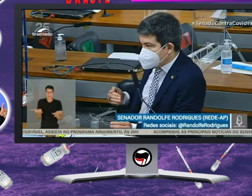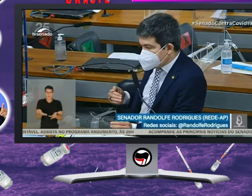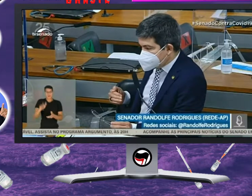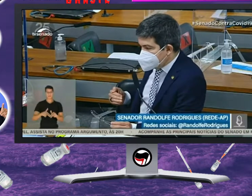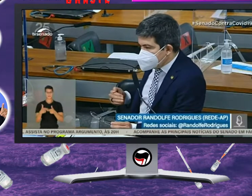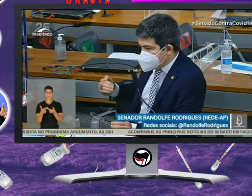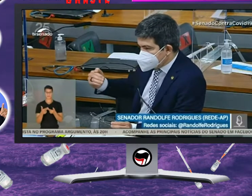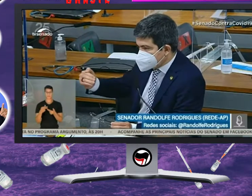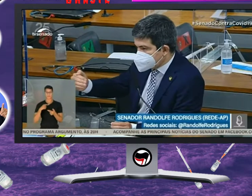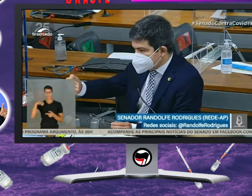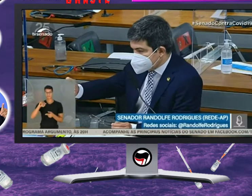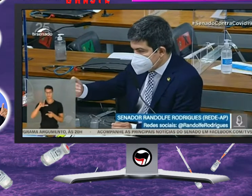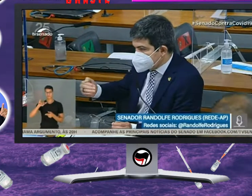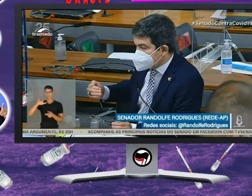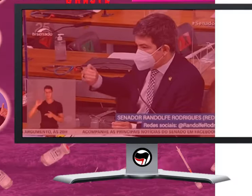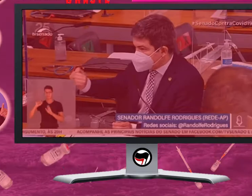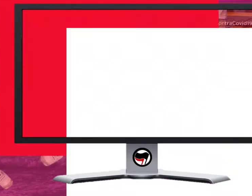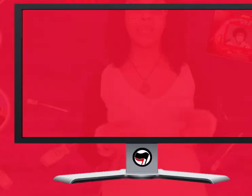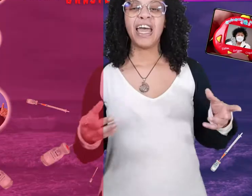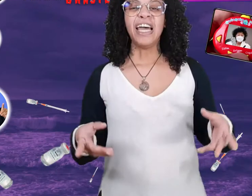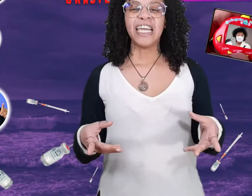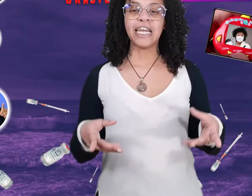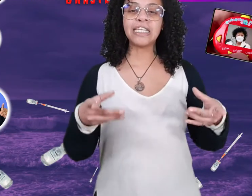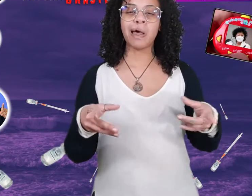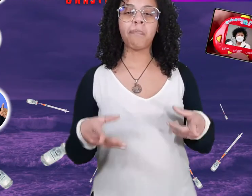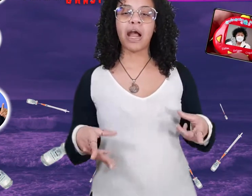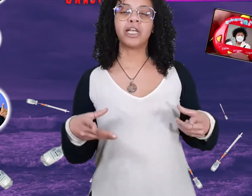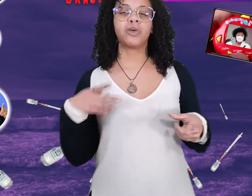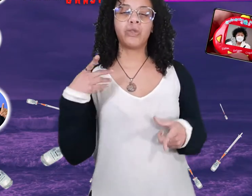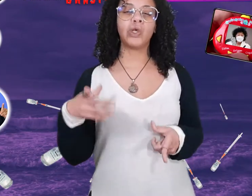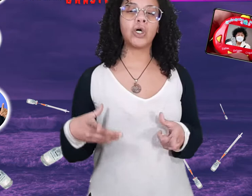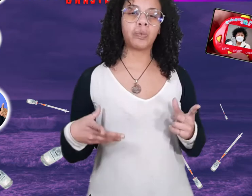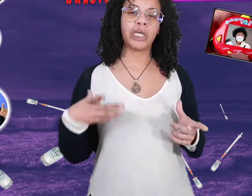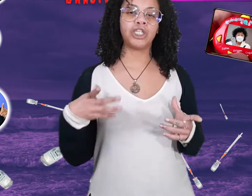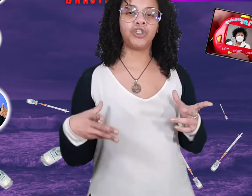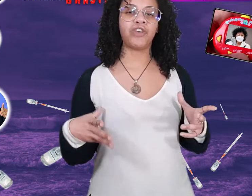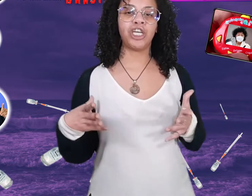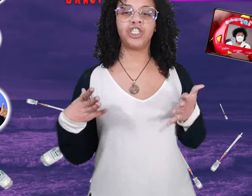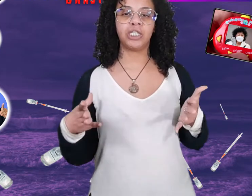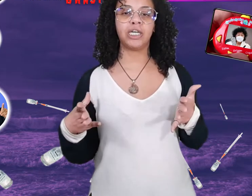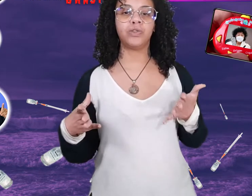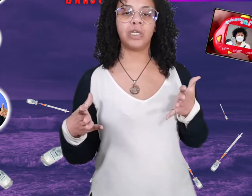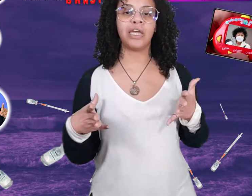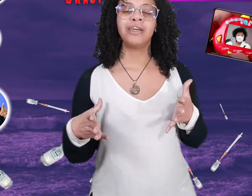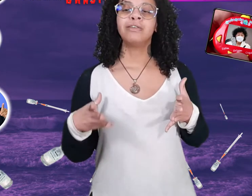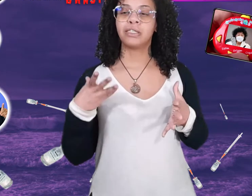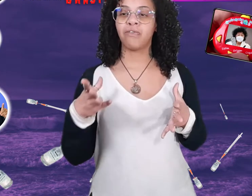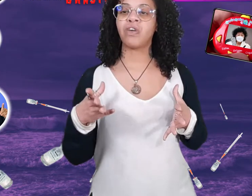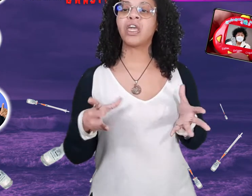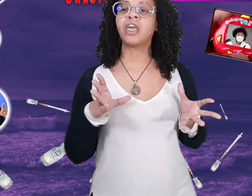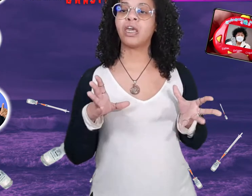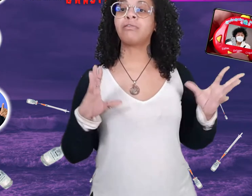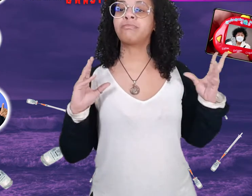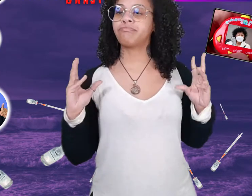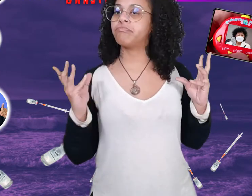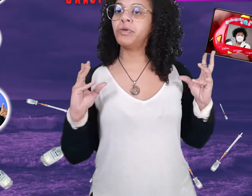através de milícias digitais e espalhando fake news. Nessa parte é muito louco, porque a gente vai editando, né? Você vê que